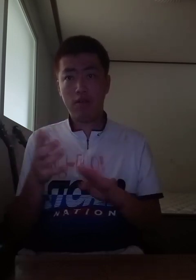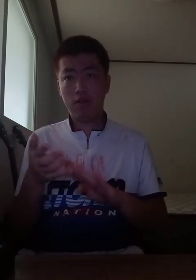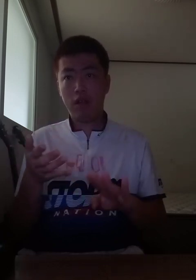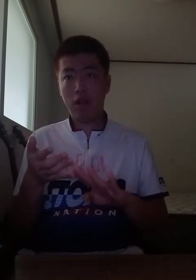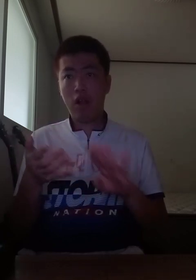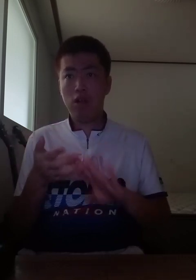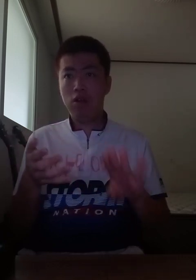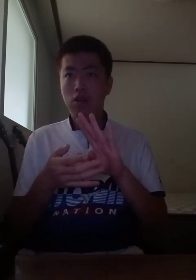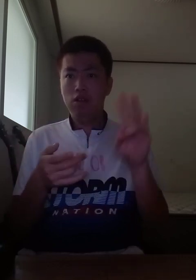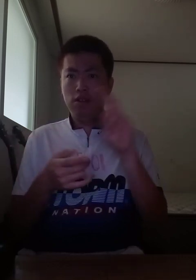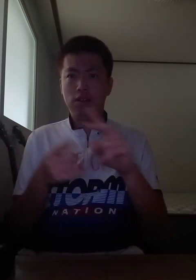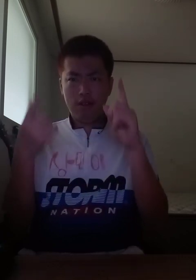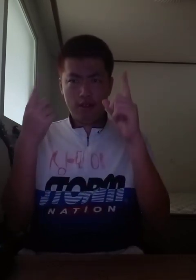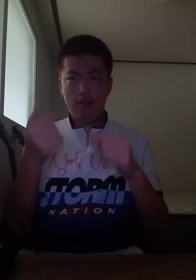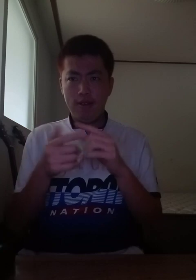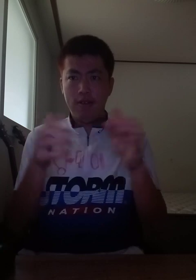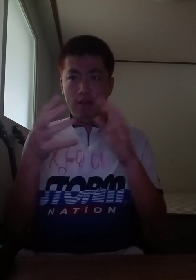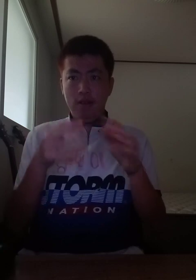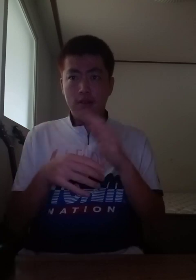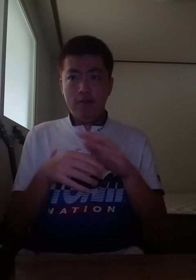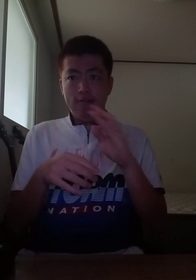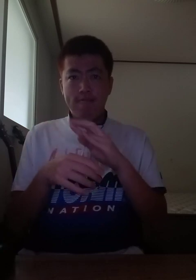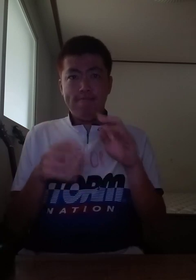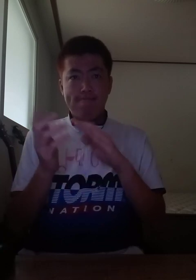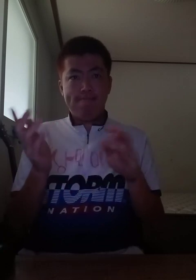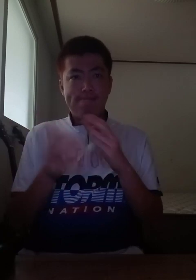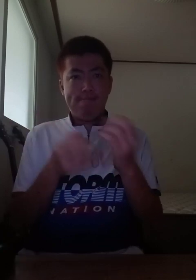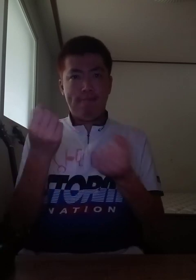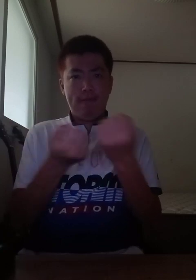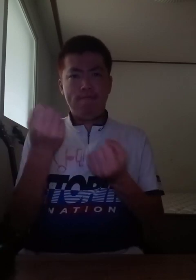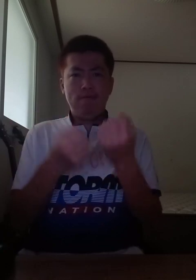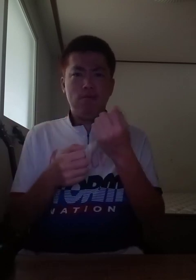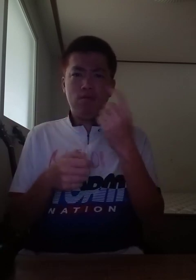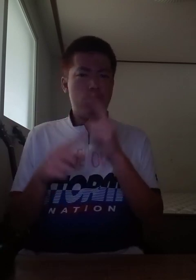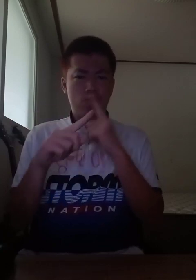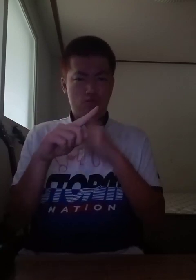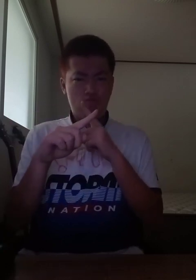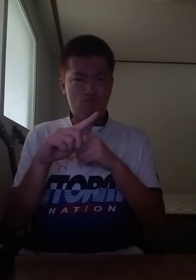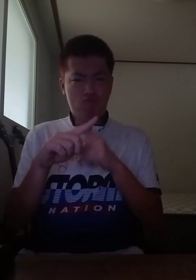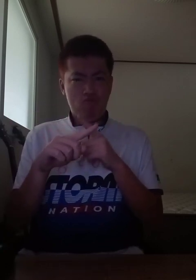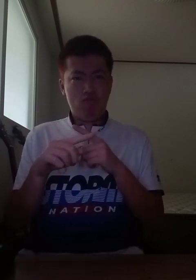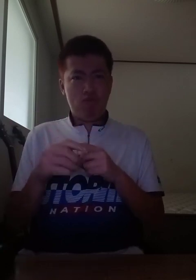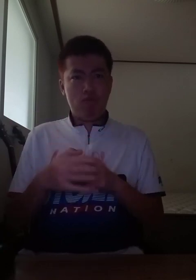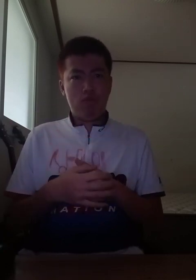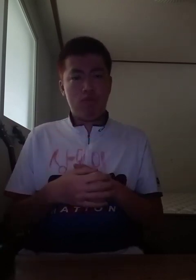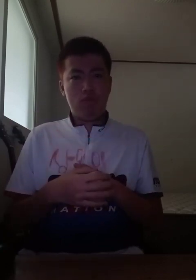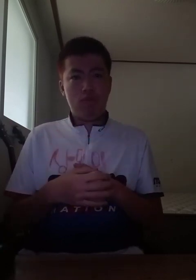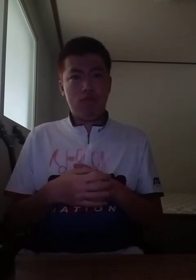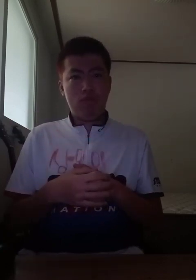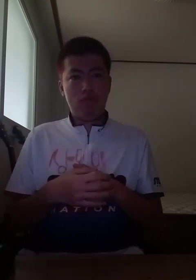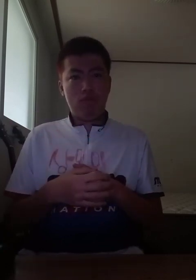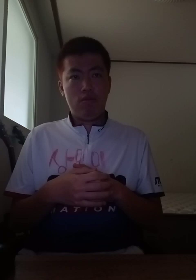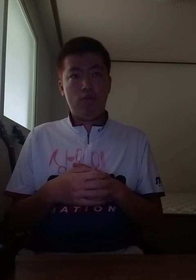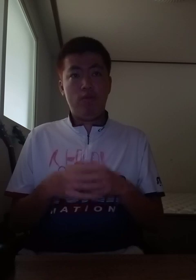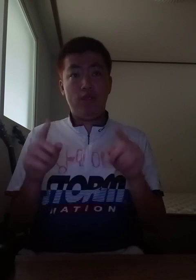데다가 주변에 차량이 굉장히 많아서 이 자전거로 다니기가 쉽지 않은 상황입니다. 이 같은 상황은 또